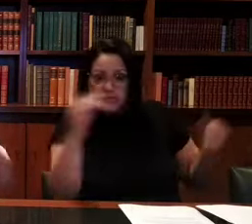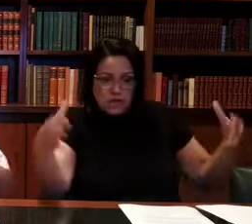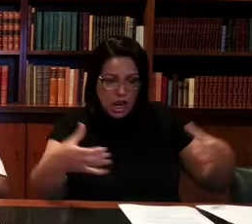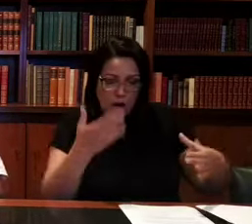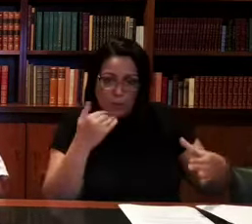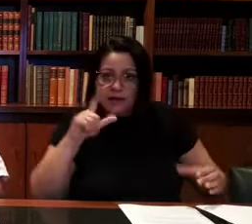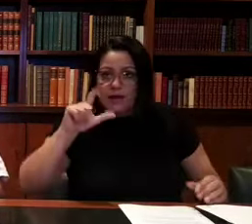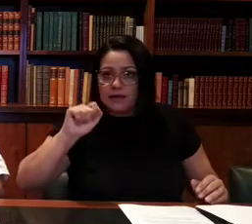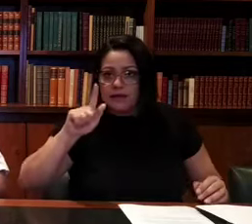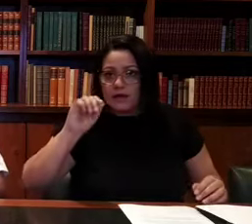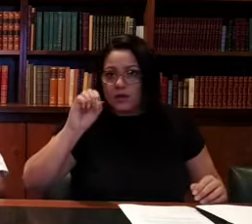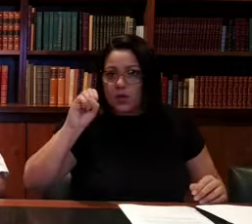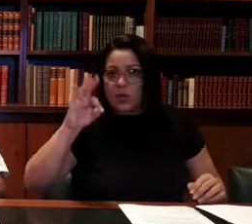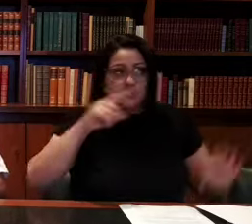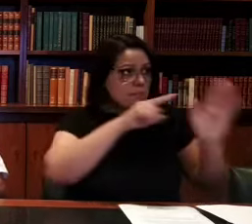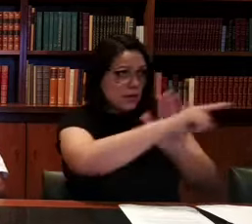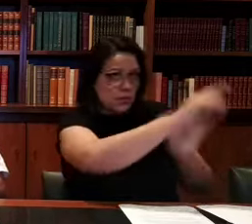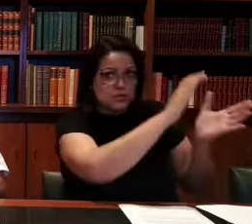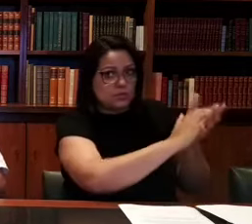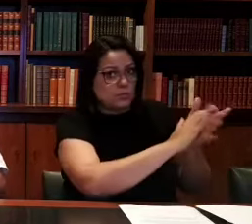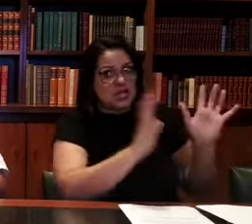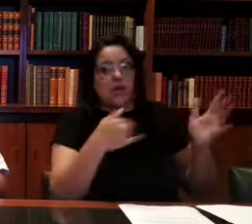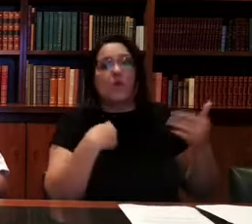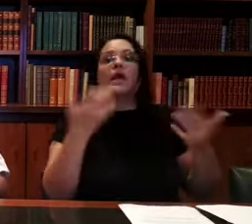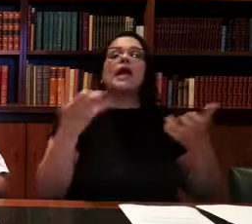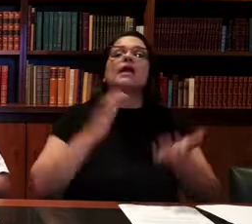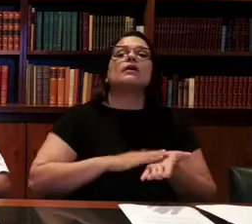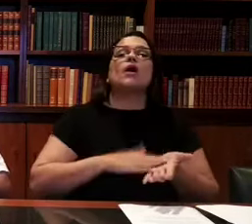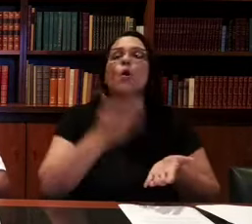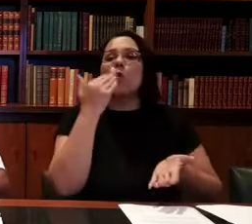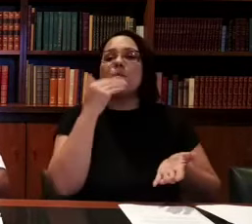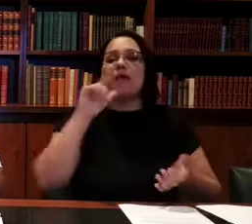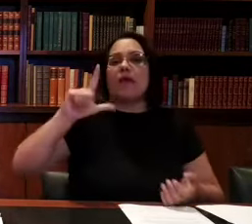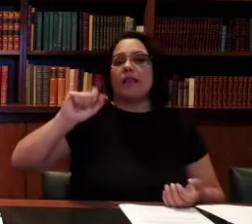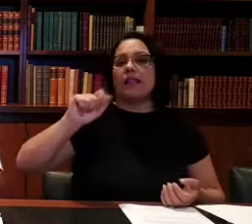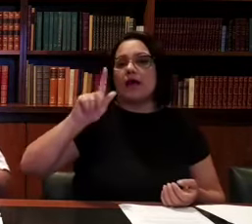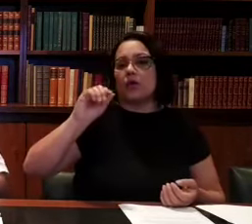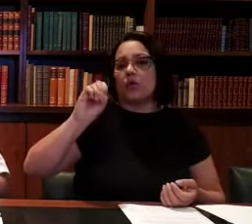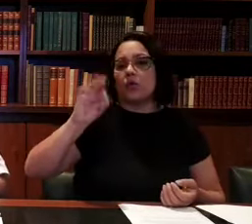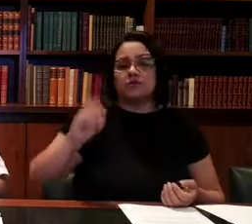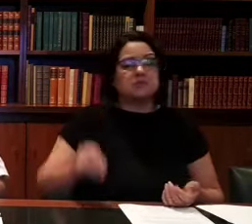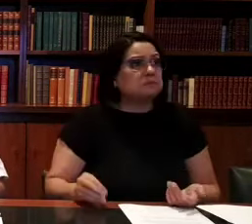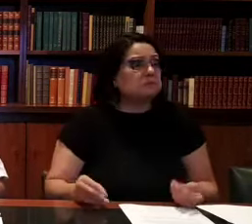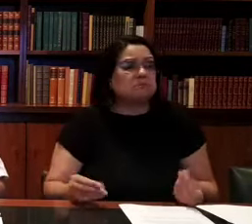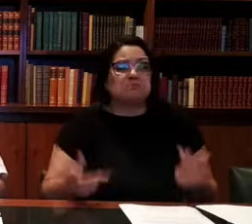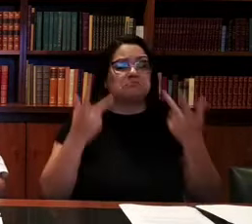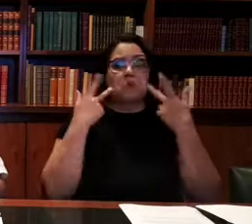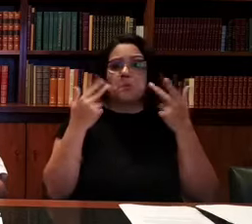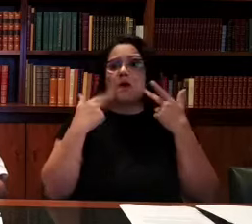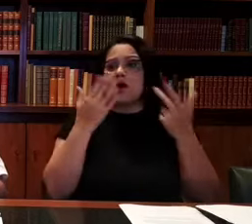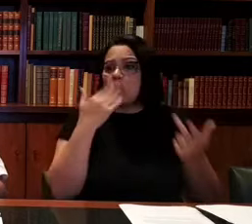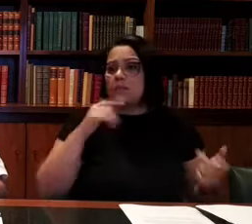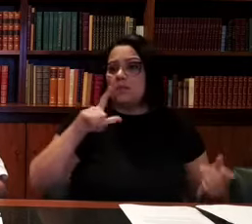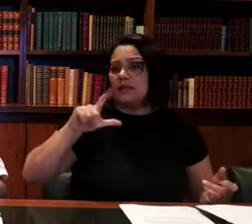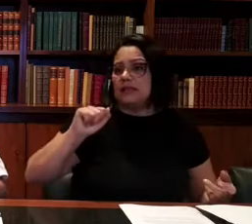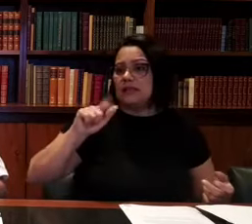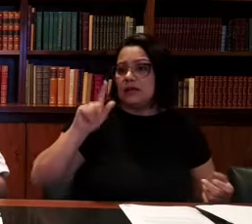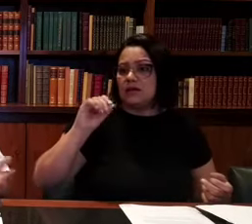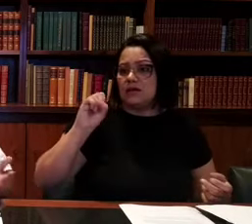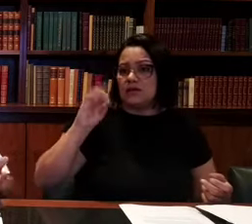vou perguntar para minha esposa que eu não vou eu quero Lagoas é galera tá certa você tem que não tem nada demais com ela bolsa vai demais